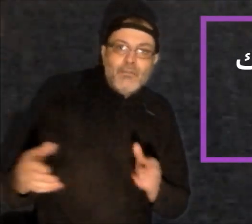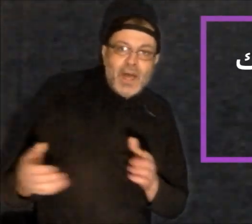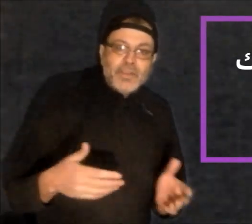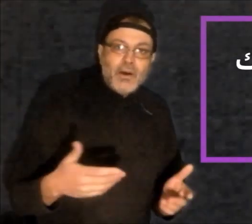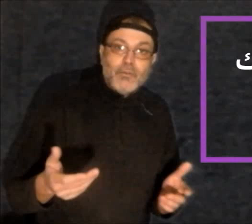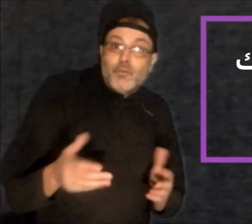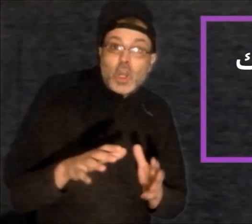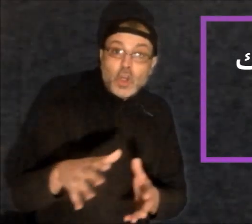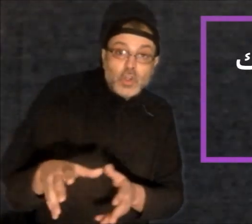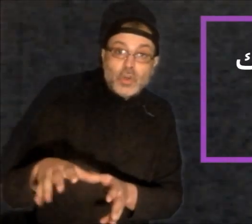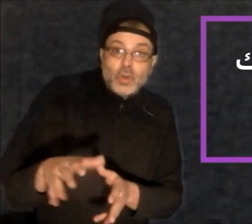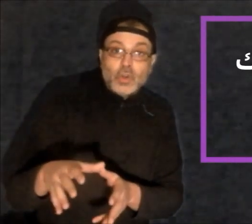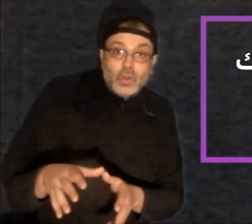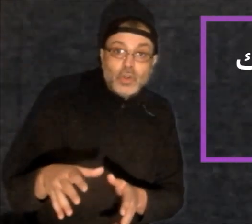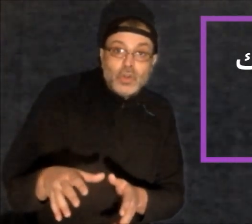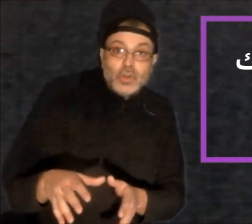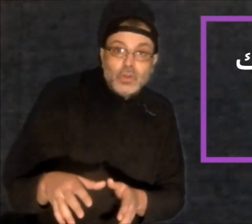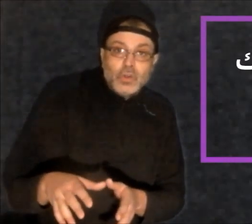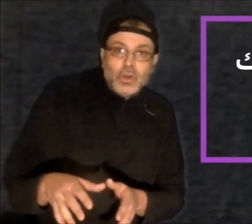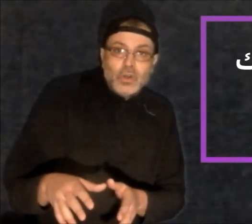أعتقد، فأتى فكان